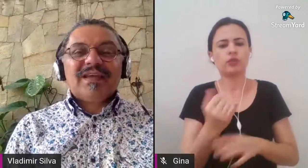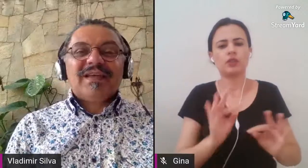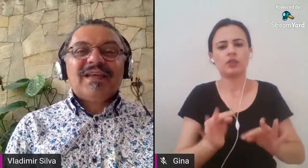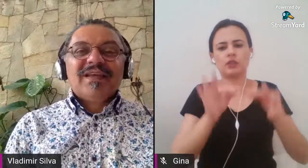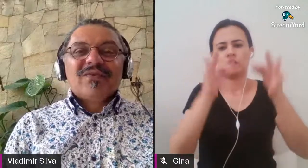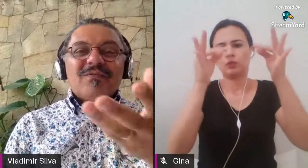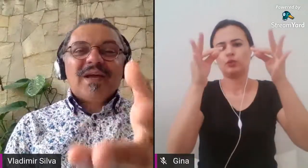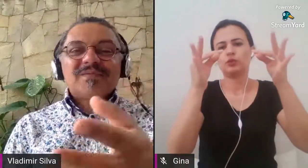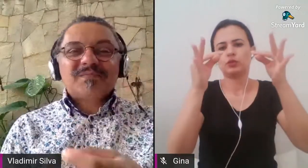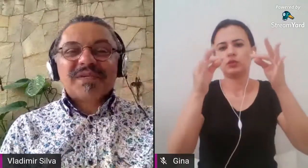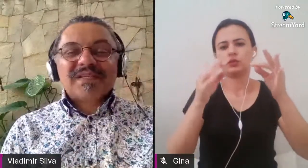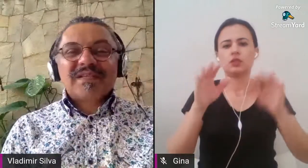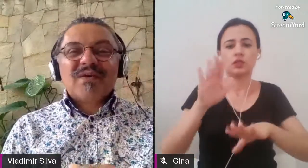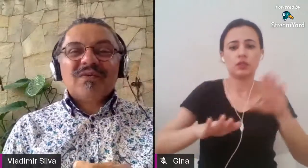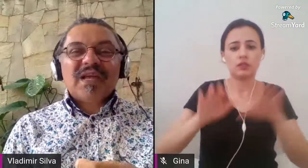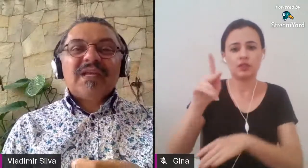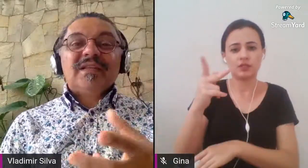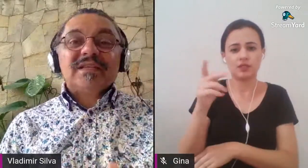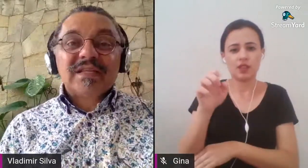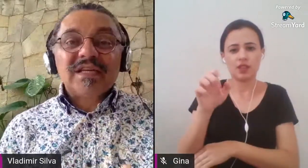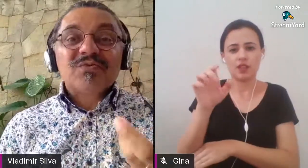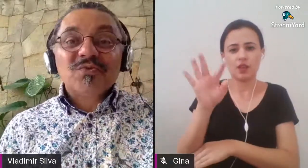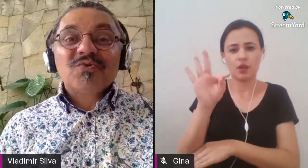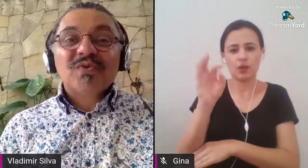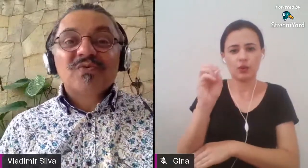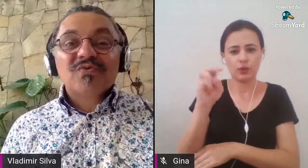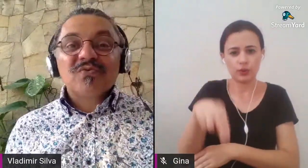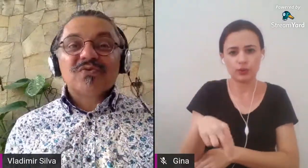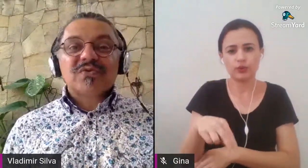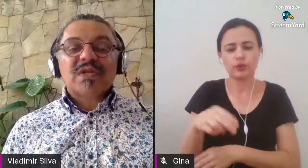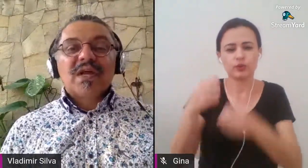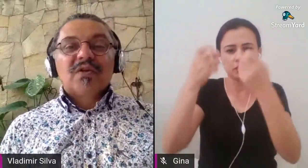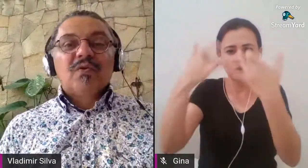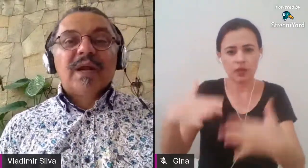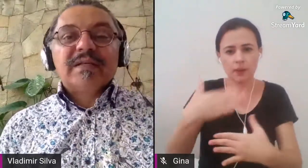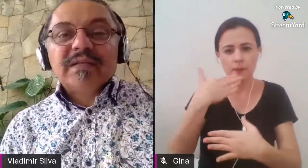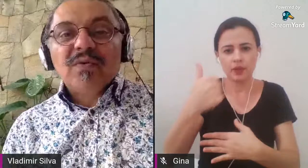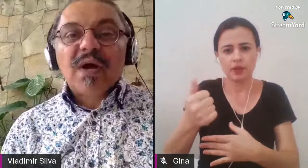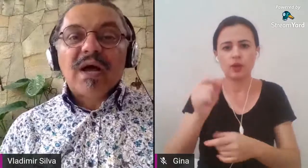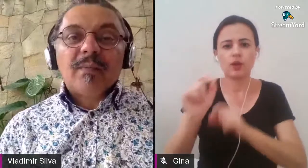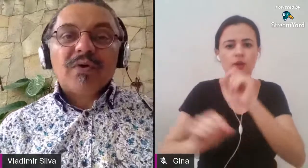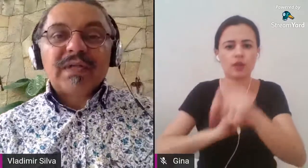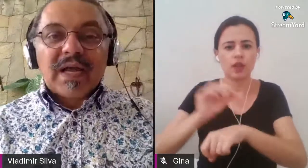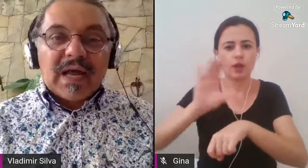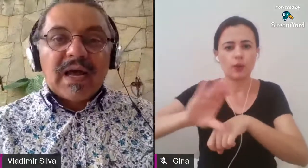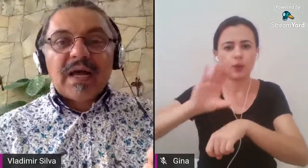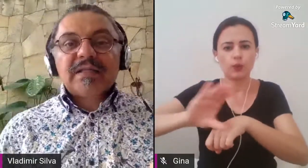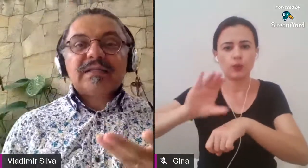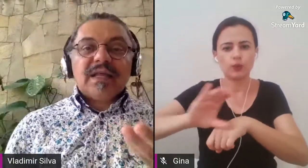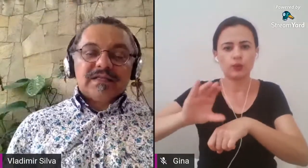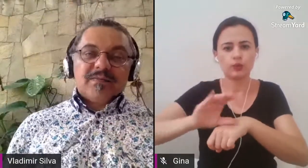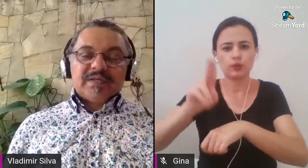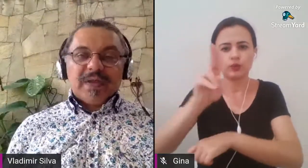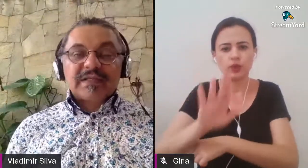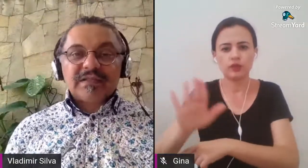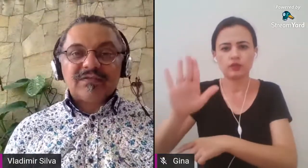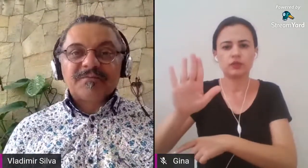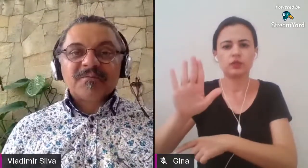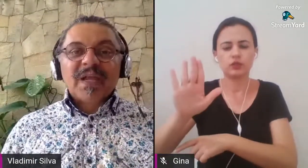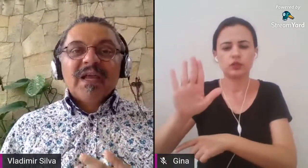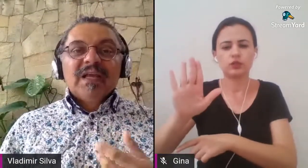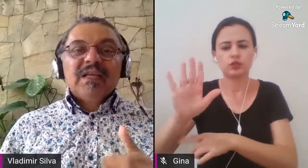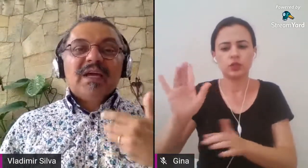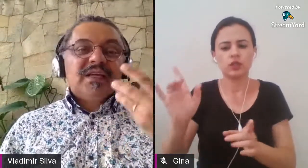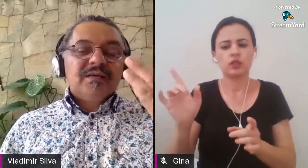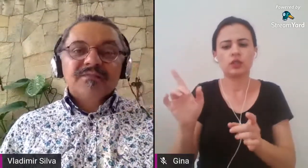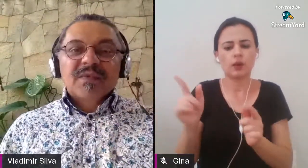dizer com mais precisão que ainda seja um dos únicos cursos no Brasil a abordar a arte nessa